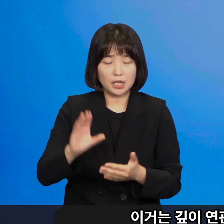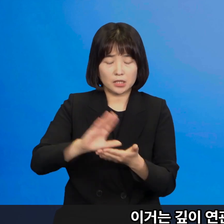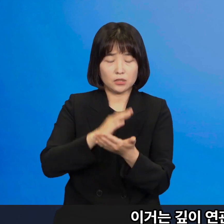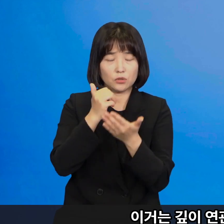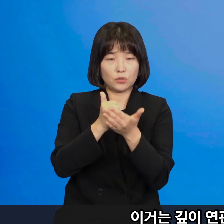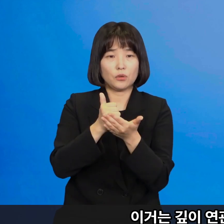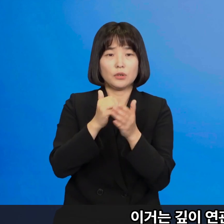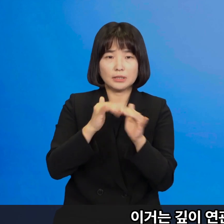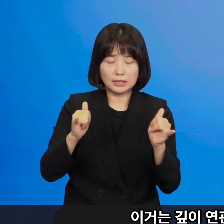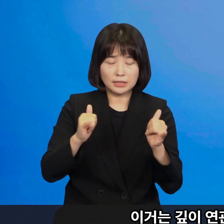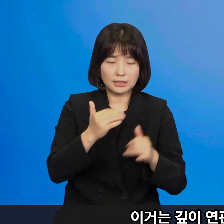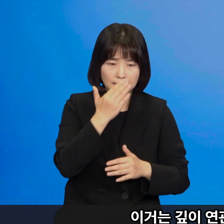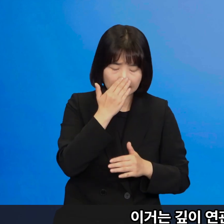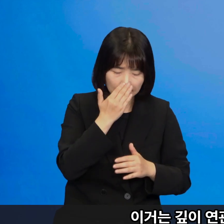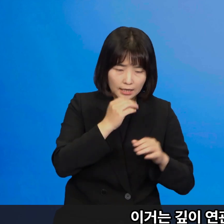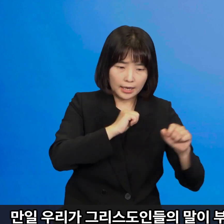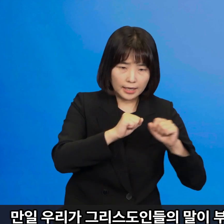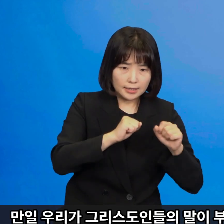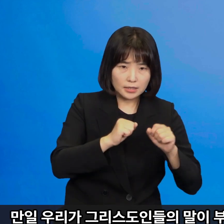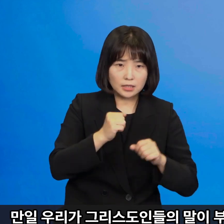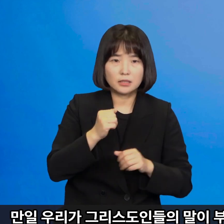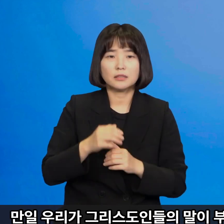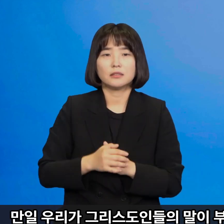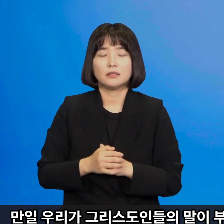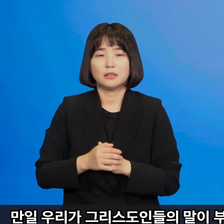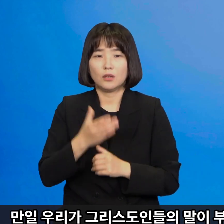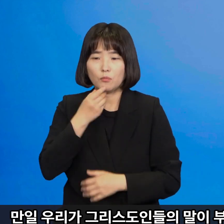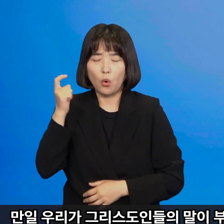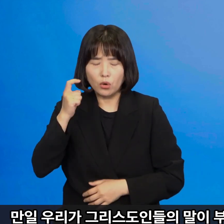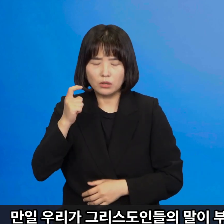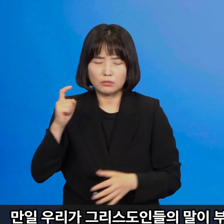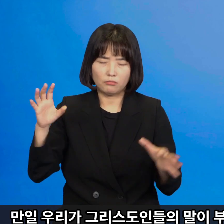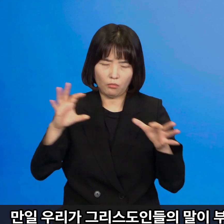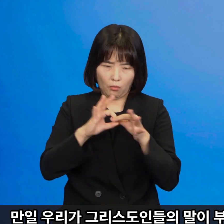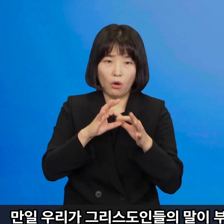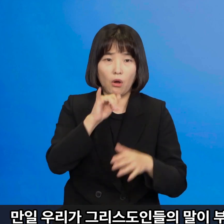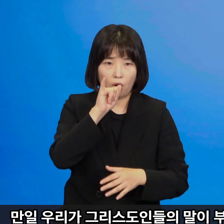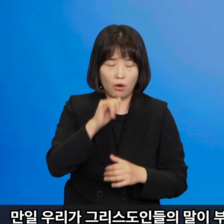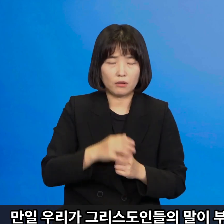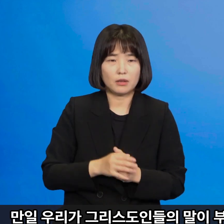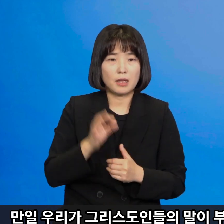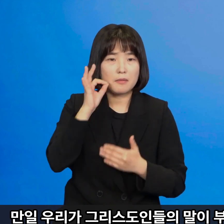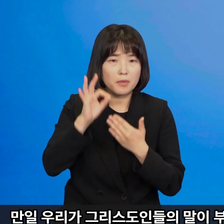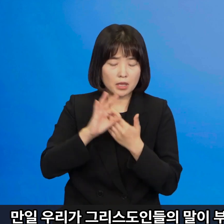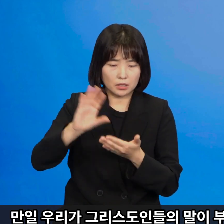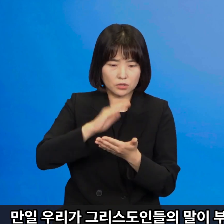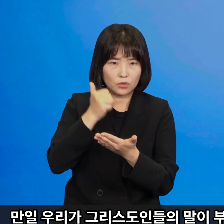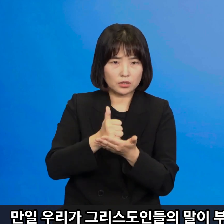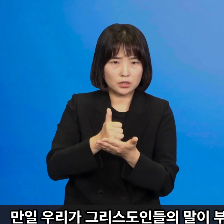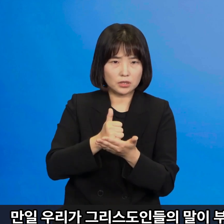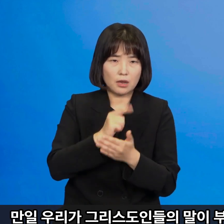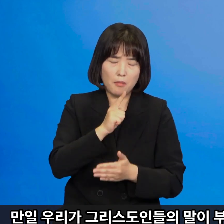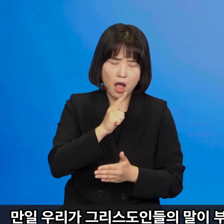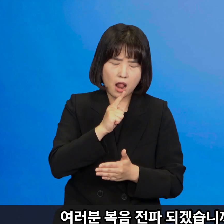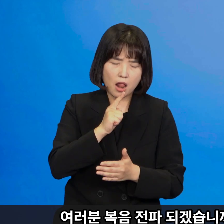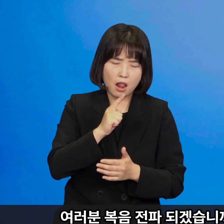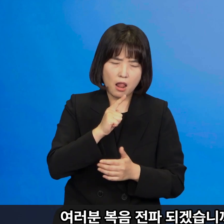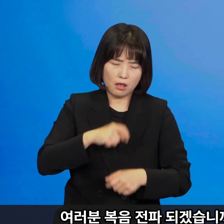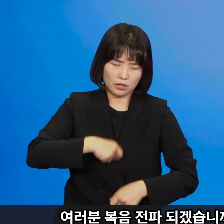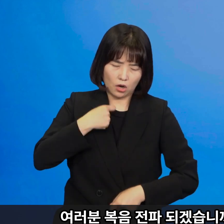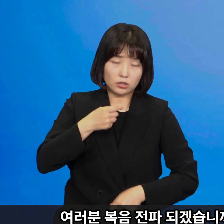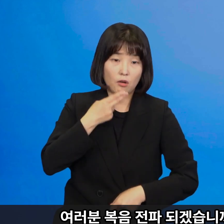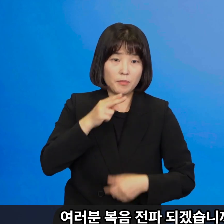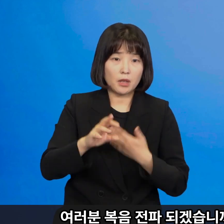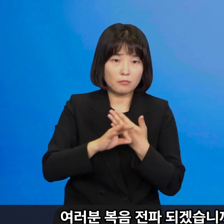깊이 연관되어 있는 거예요. 만일 우리가 그리스도인들의 말이 부정직하고 비인격적으로 대한다면요, 여러분